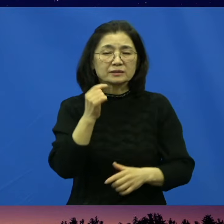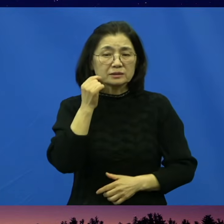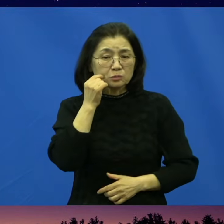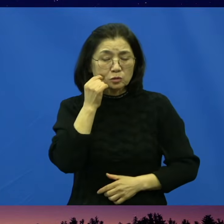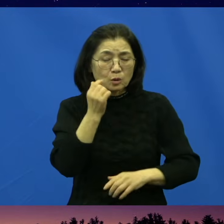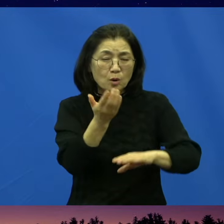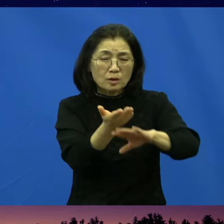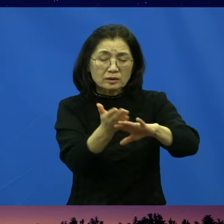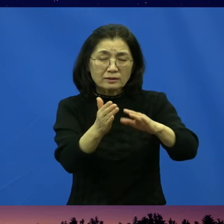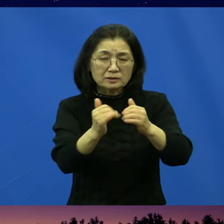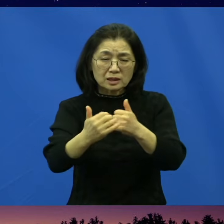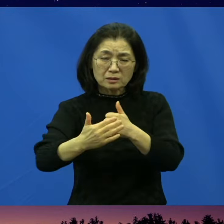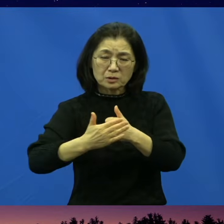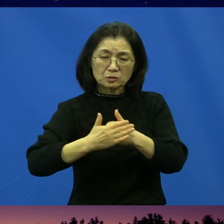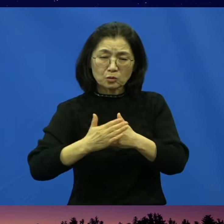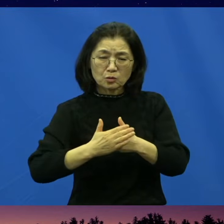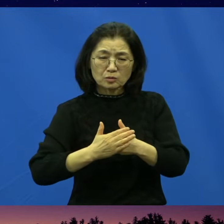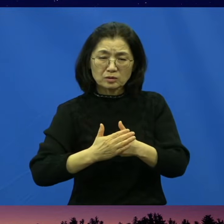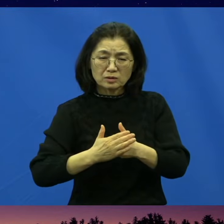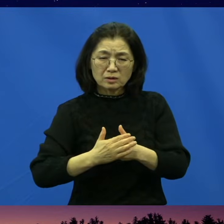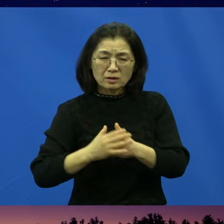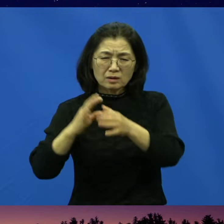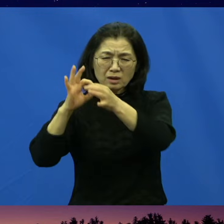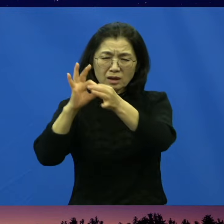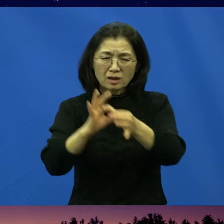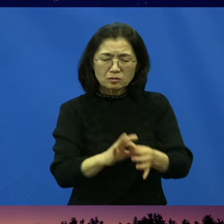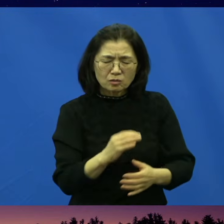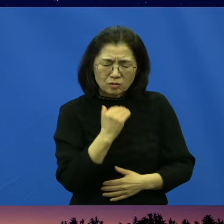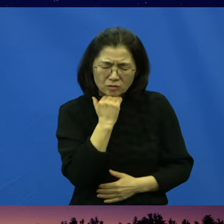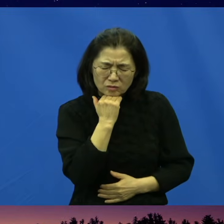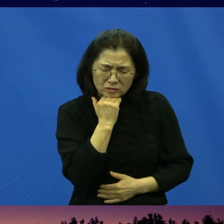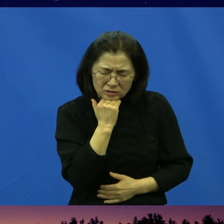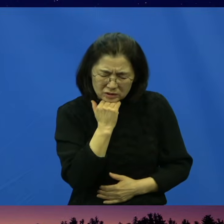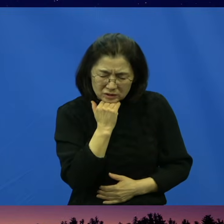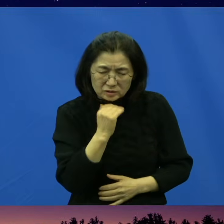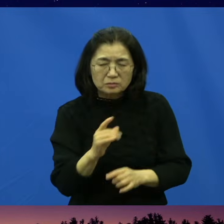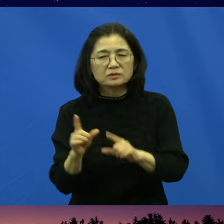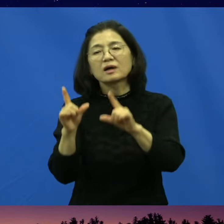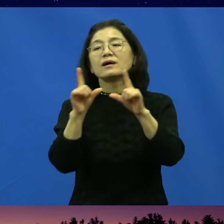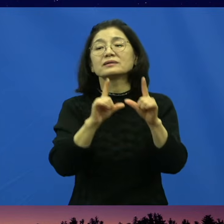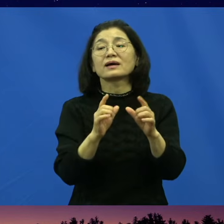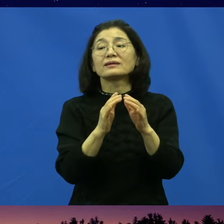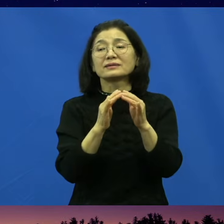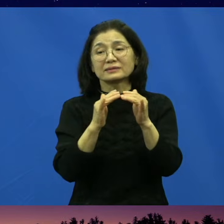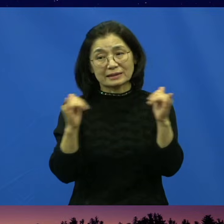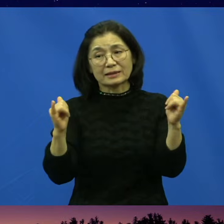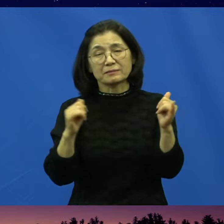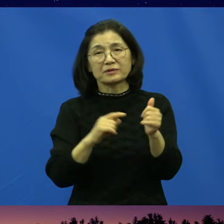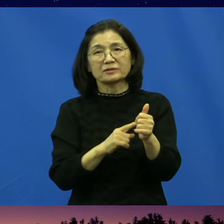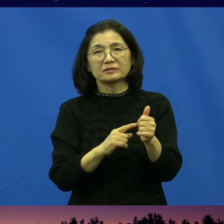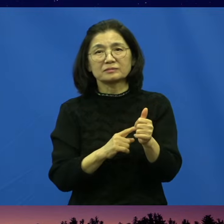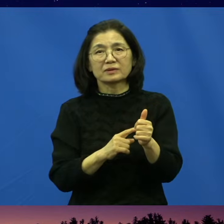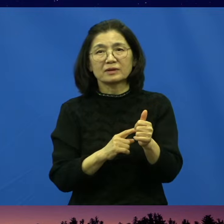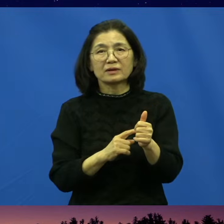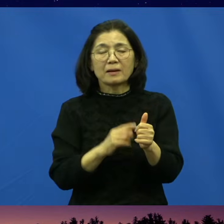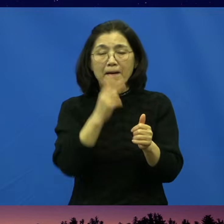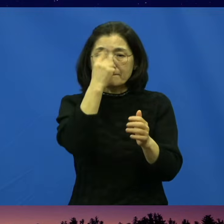기다릴 수밖에 없는 인생이었습니다. 이 바디메오가 살던 동네가 어디라고